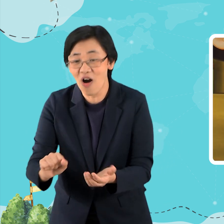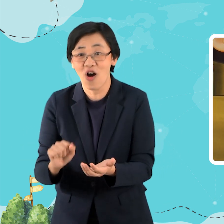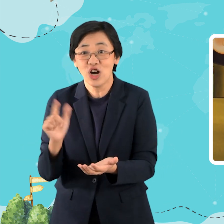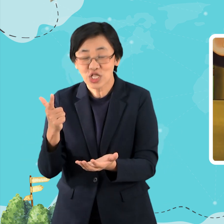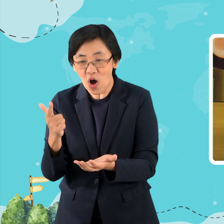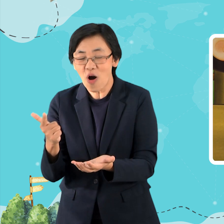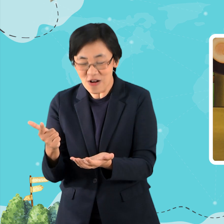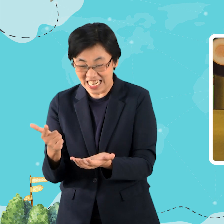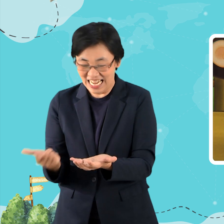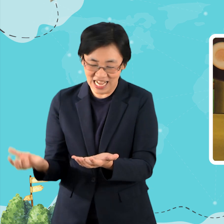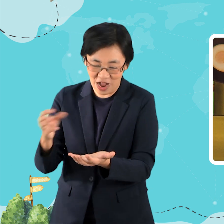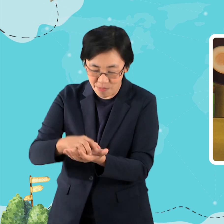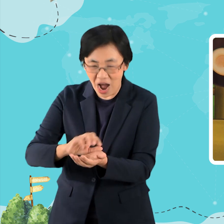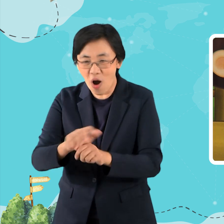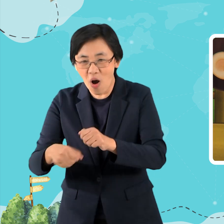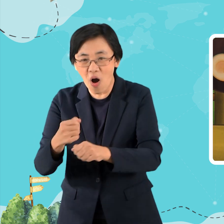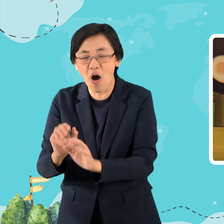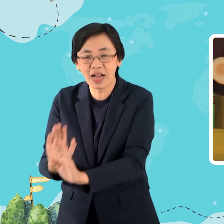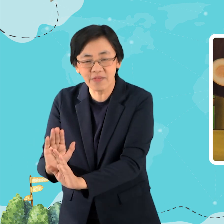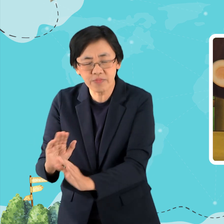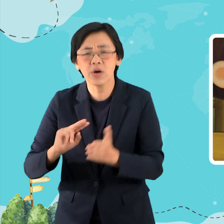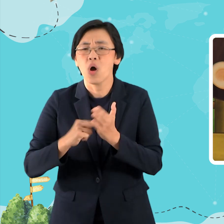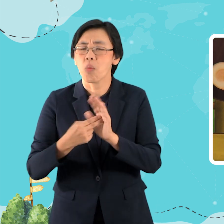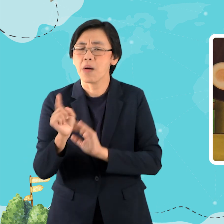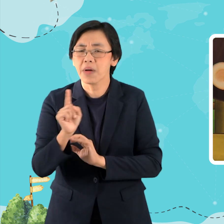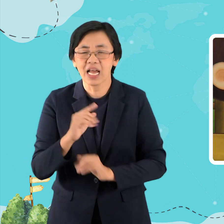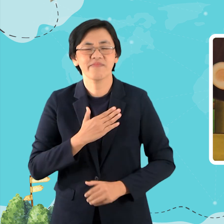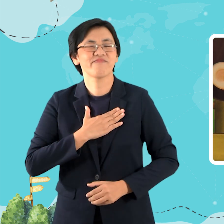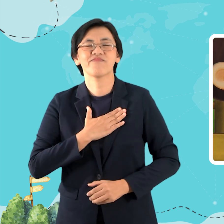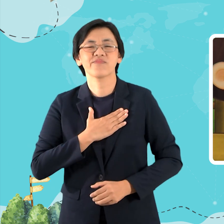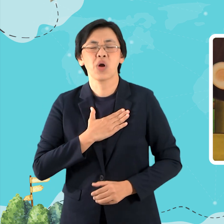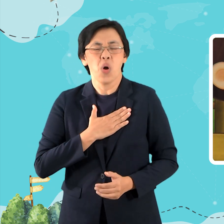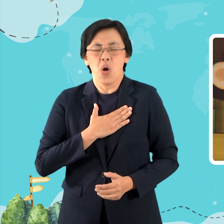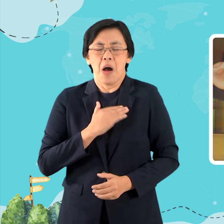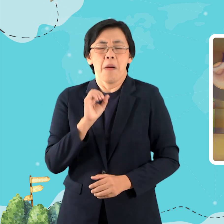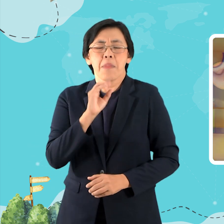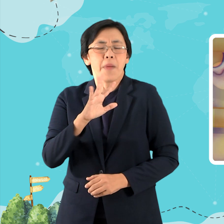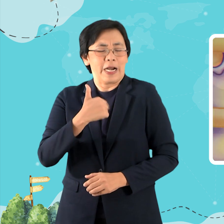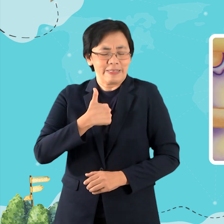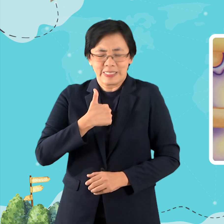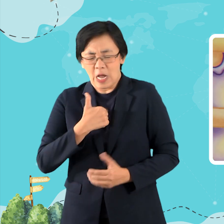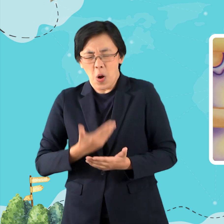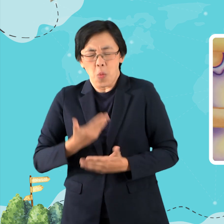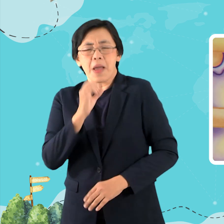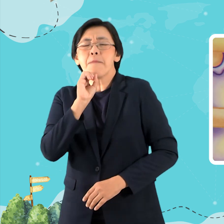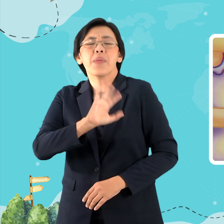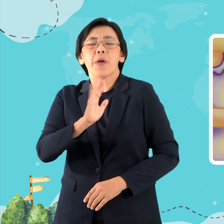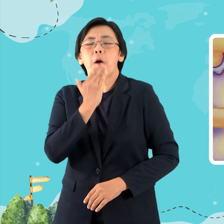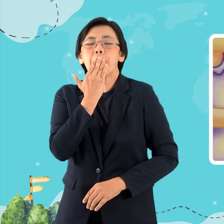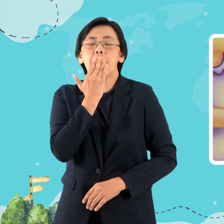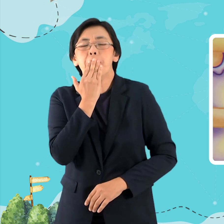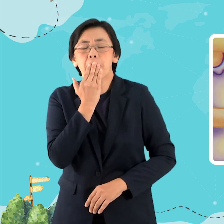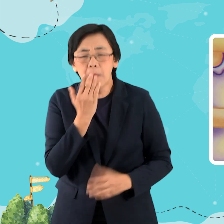ำที่เป็นสมบัติล้ำค่าไว้อาจเพื่อต้องการปกปิดฐานะที่แท้จริงของตนไม่ให้ใคร